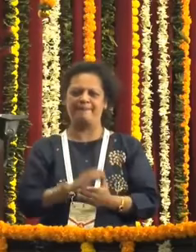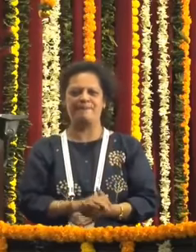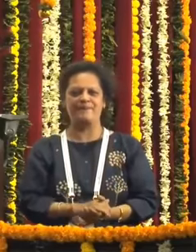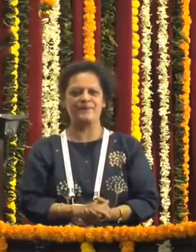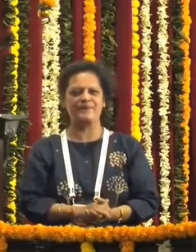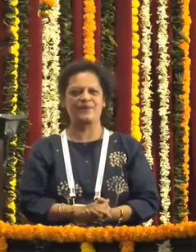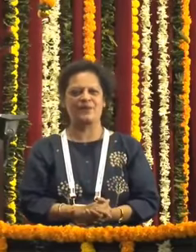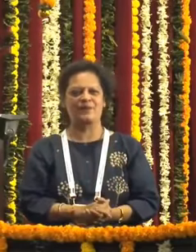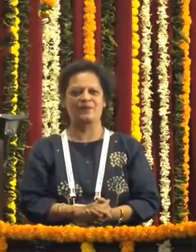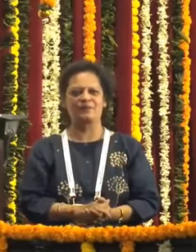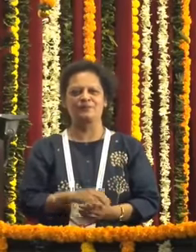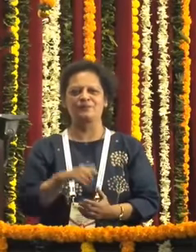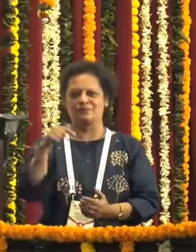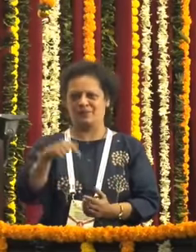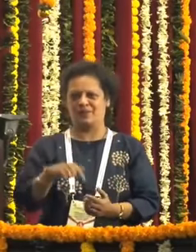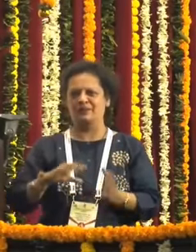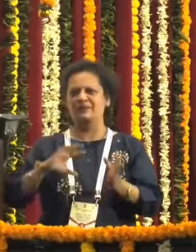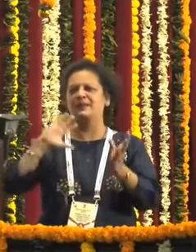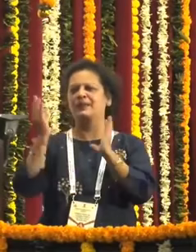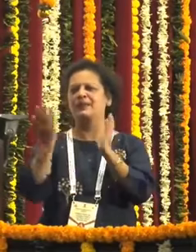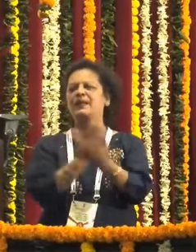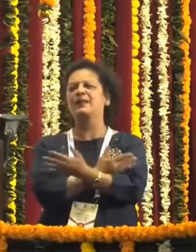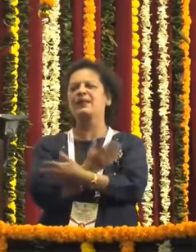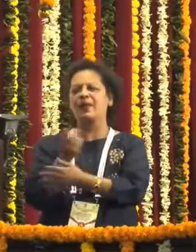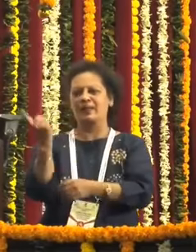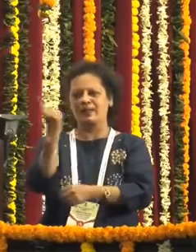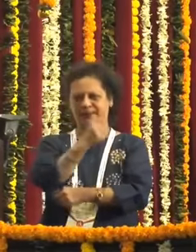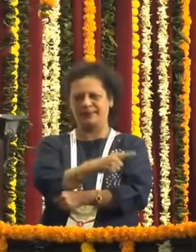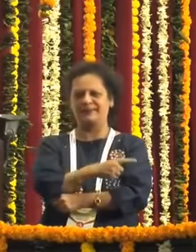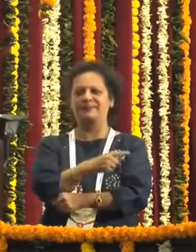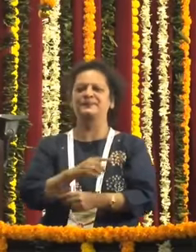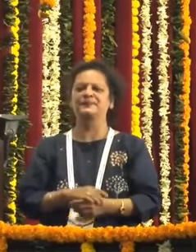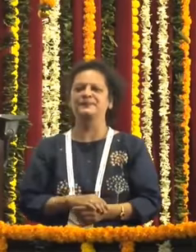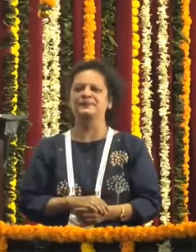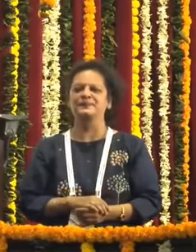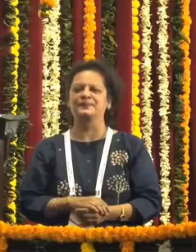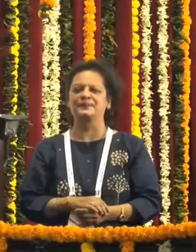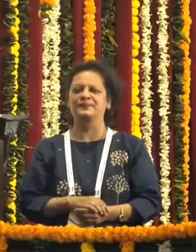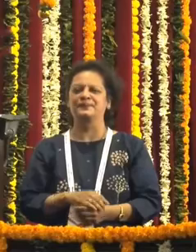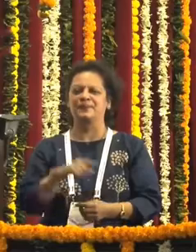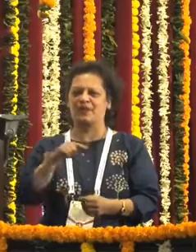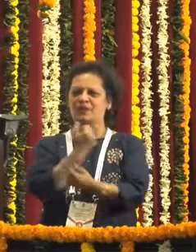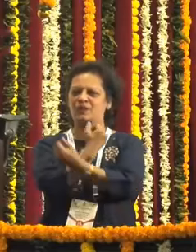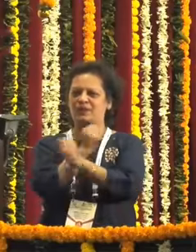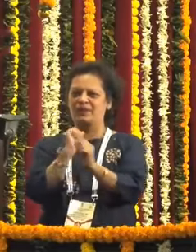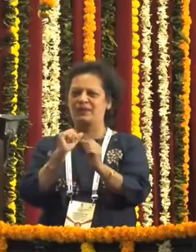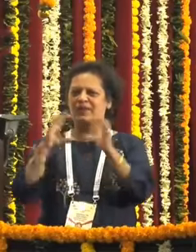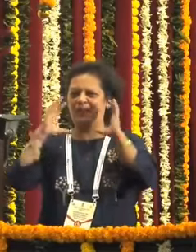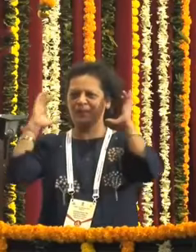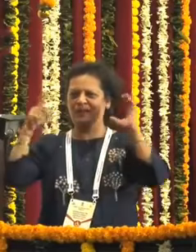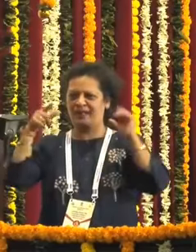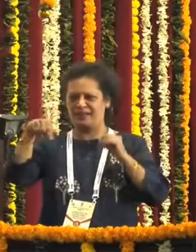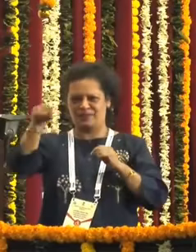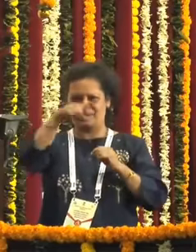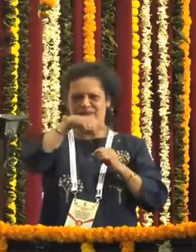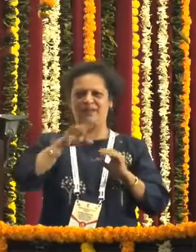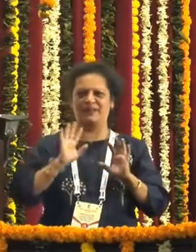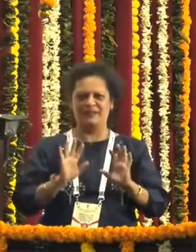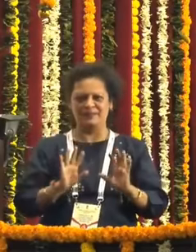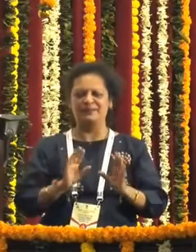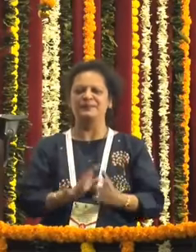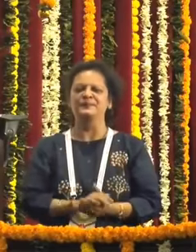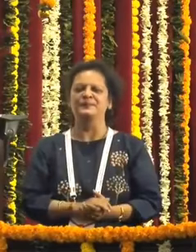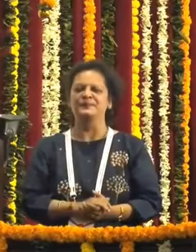मी आजच्या आंतरराष्ट्रीय दिव्यांग दिनानिमित्त आणि आज स्वतंत्र मंत्रालय जे दिव्यांगांचं झालेलं